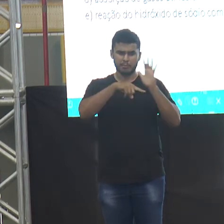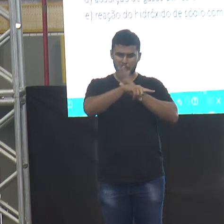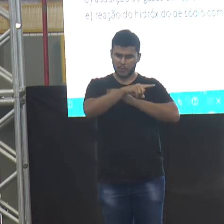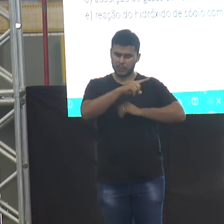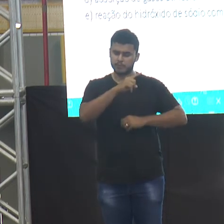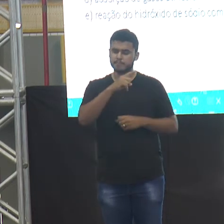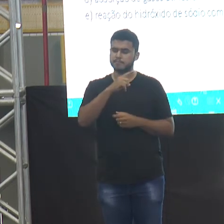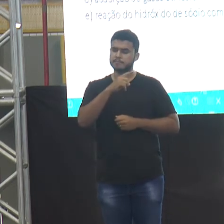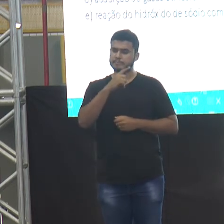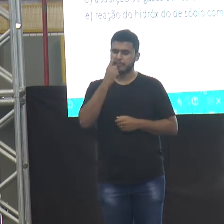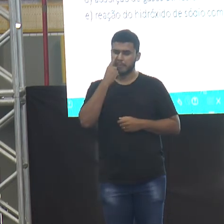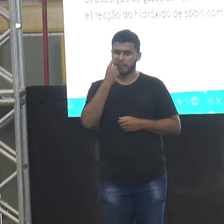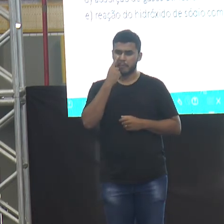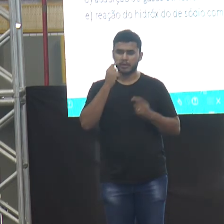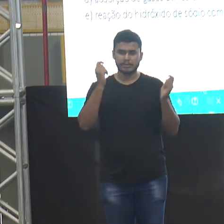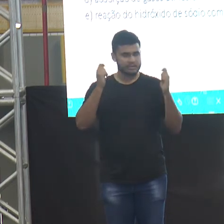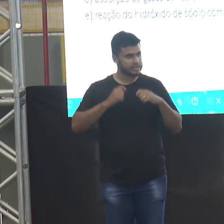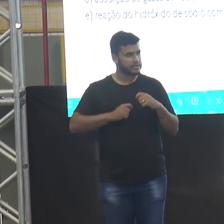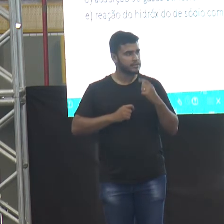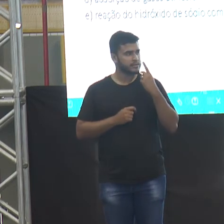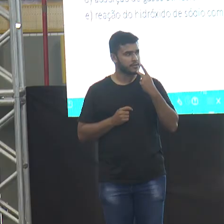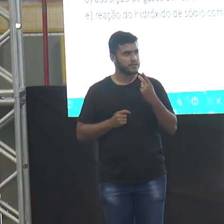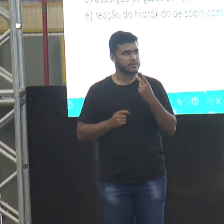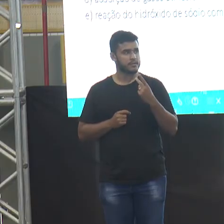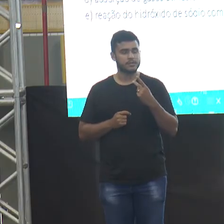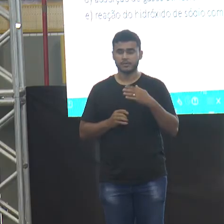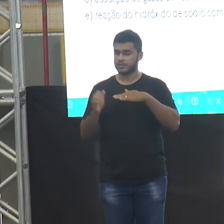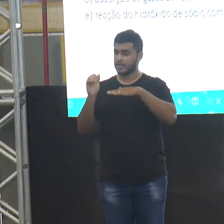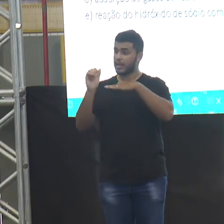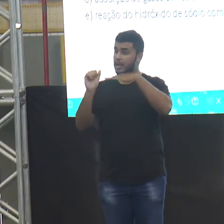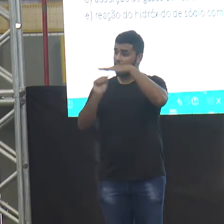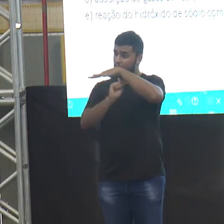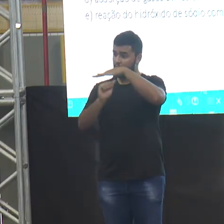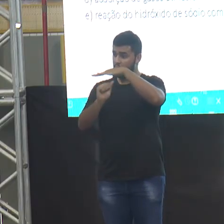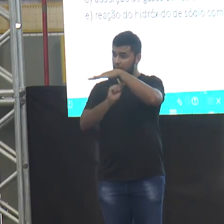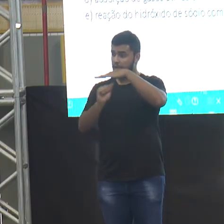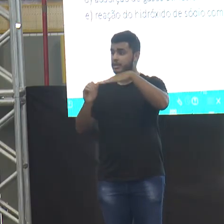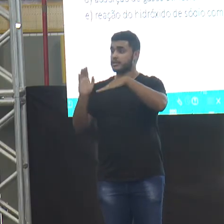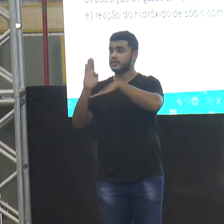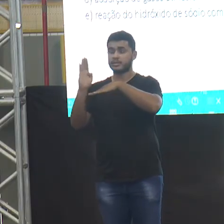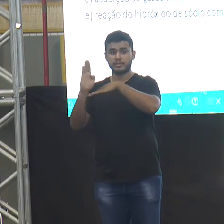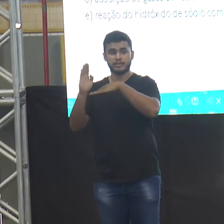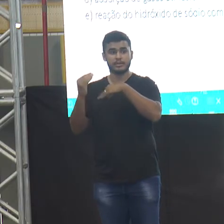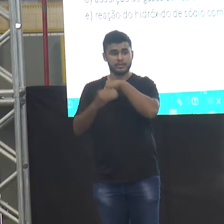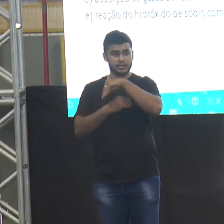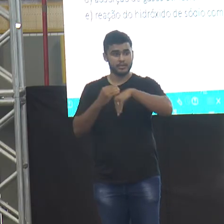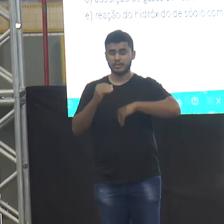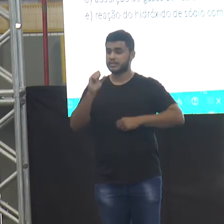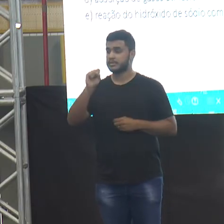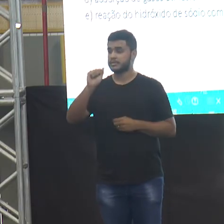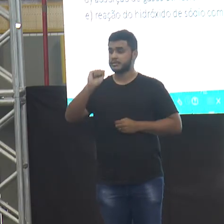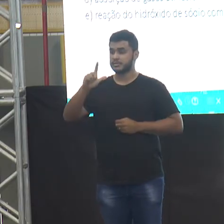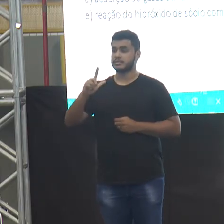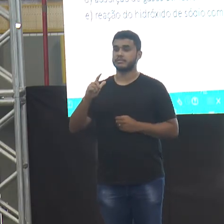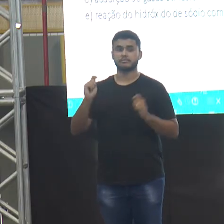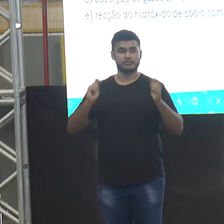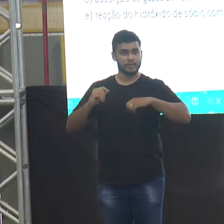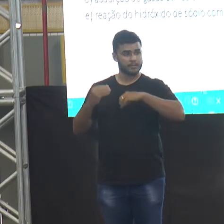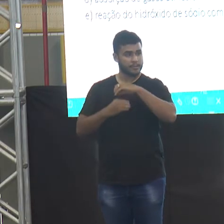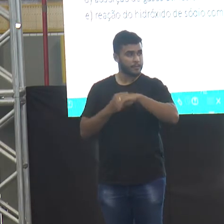é possível neutralizar um ácido com um sal de caráter básico? É vocês que vão me